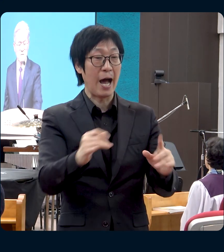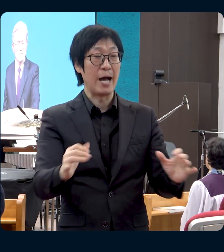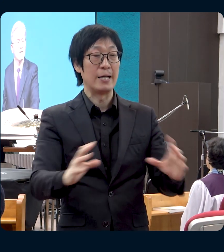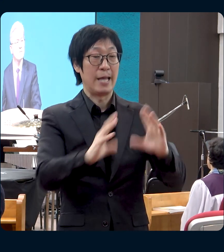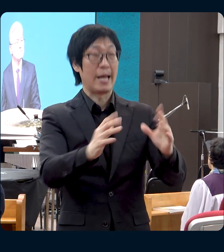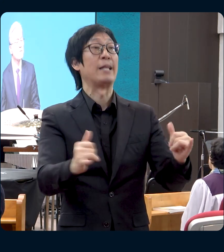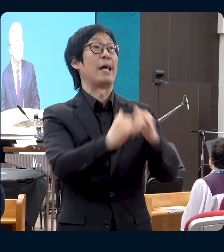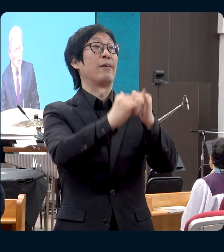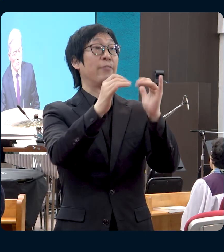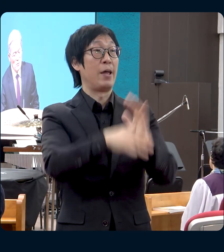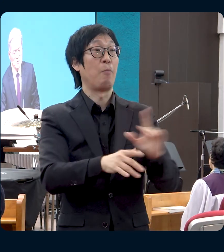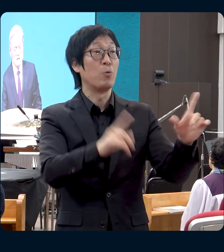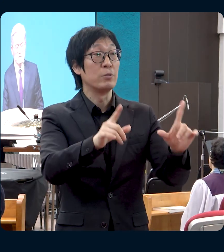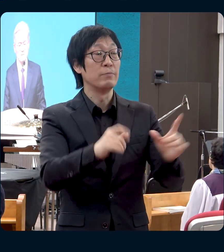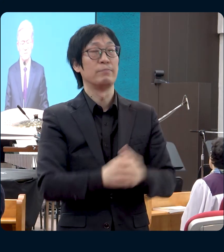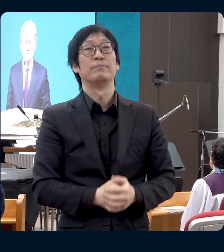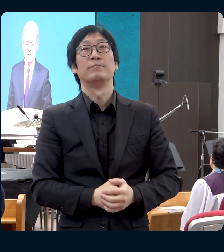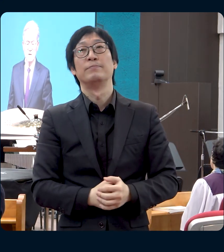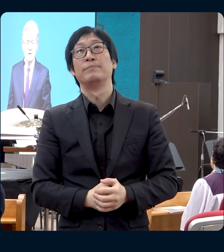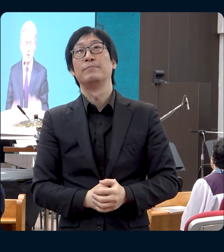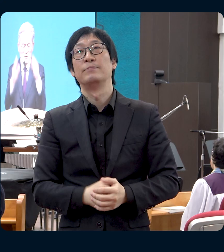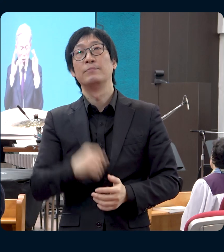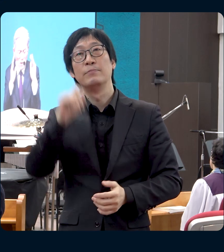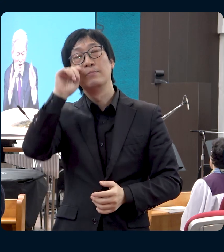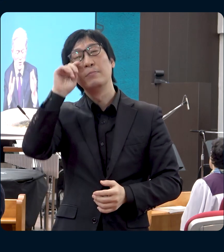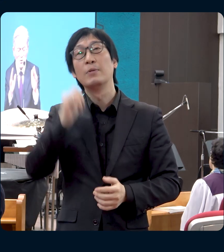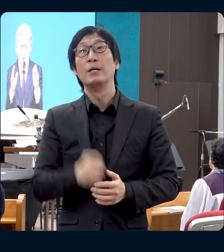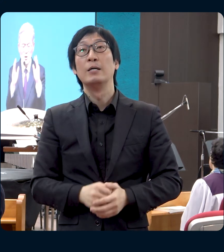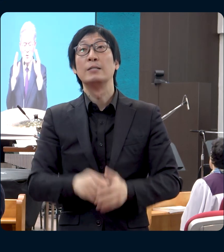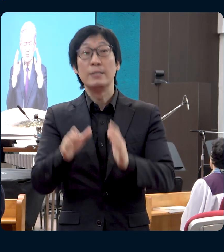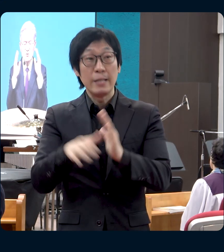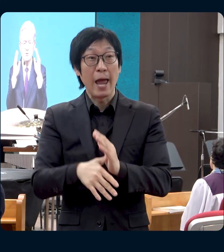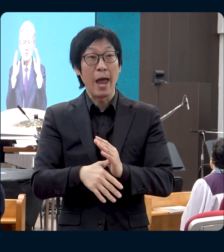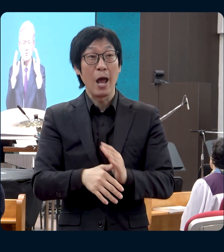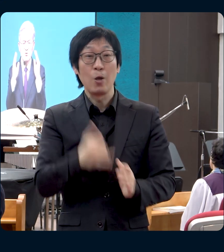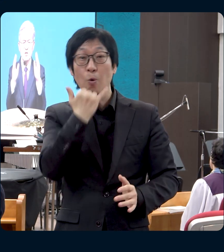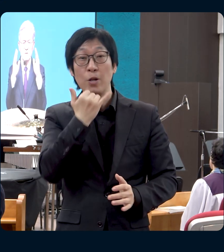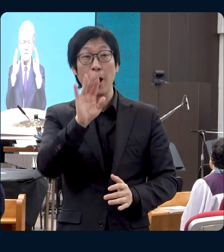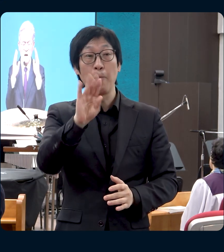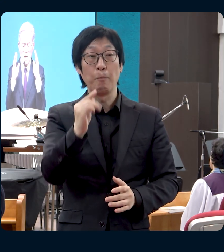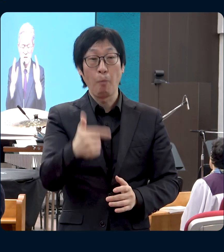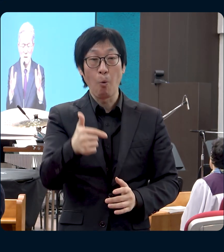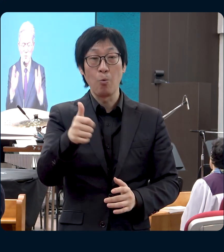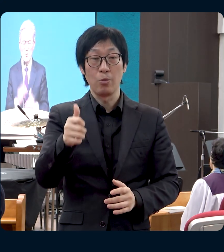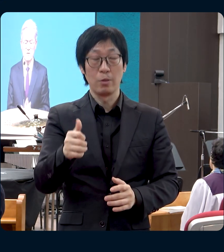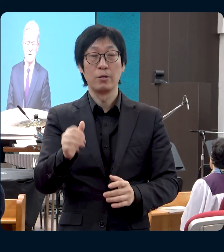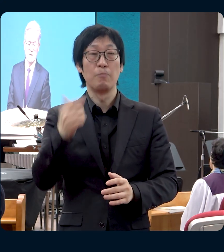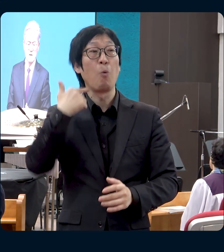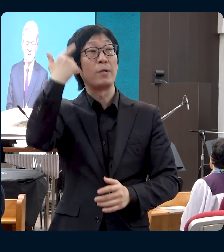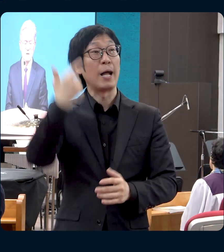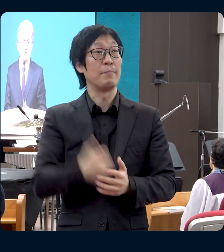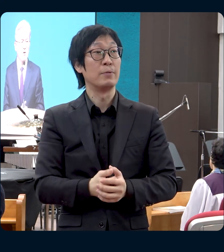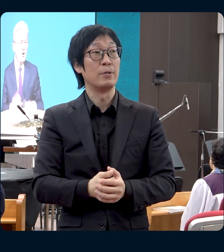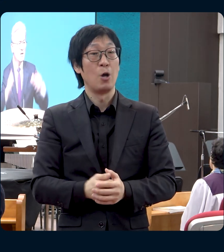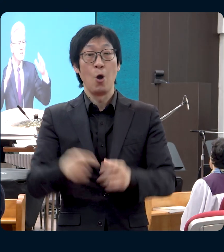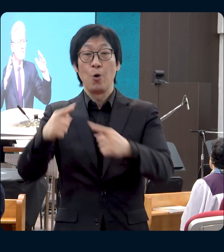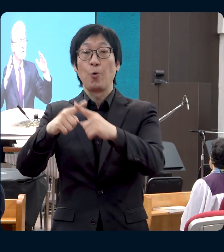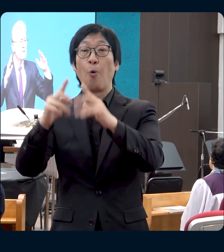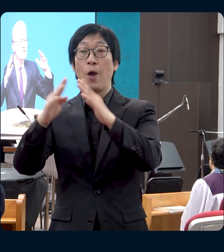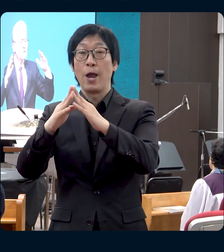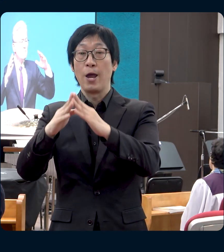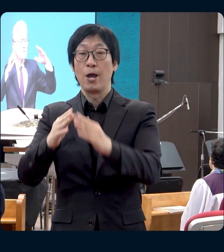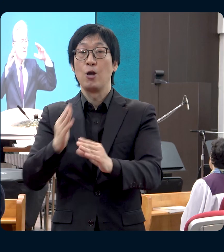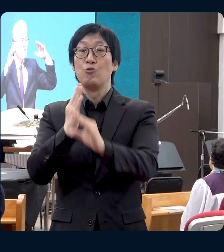자, 그런데 보네포 목사님은 그런 상황에서 중심을 잘 잡고 거의